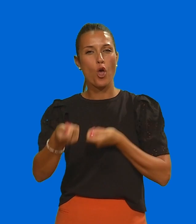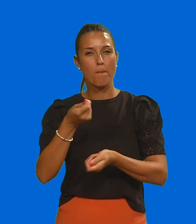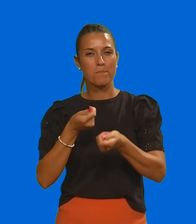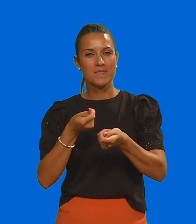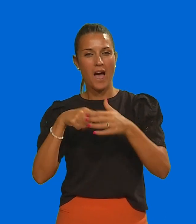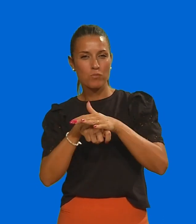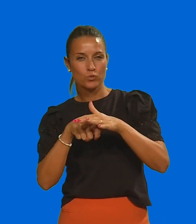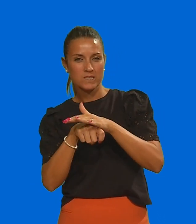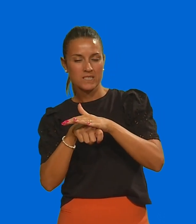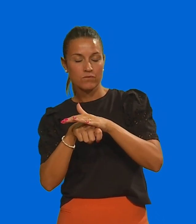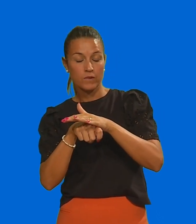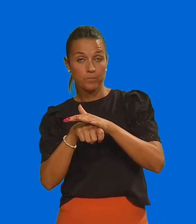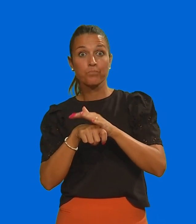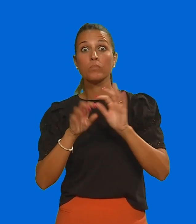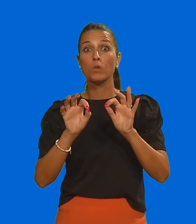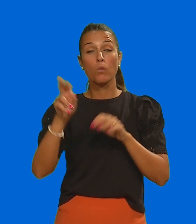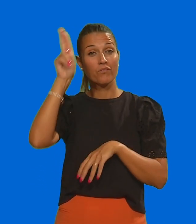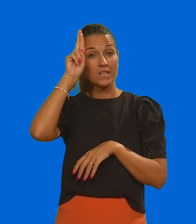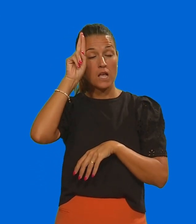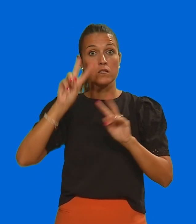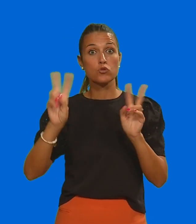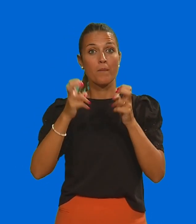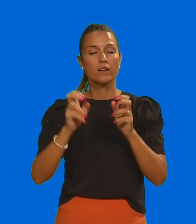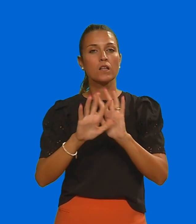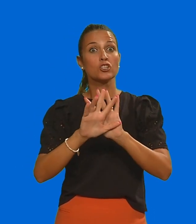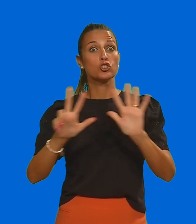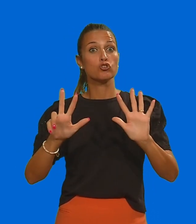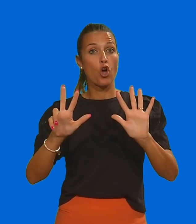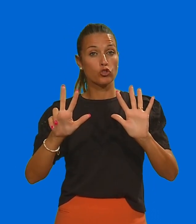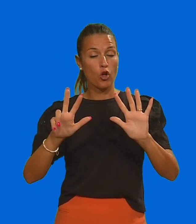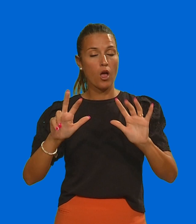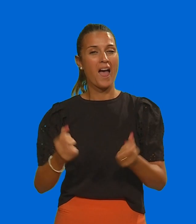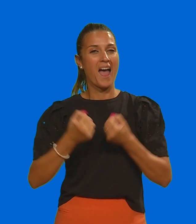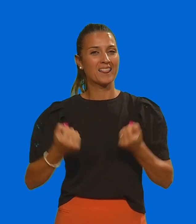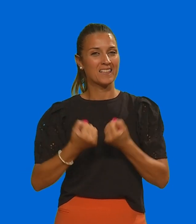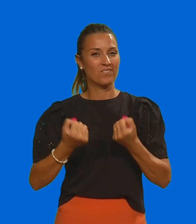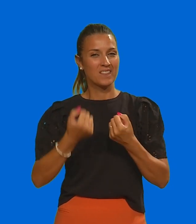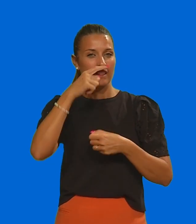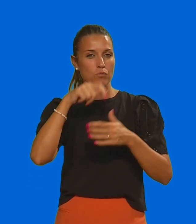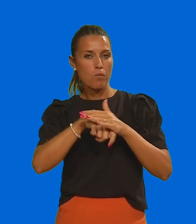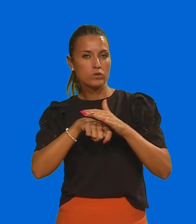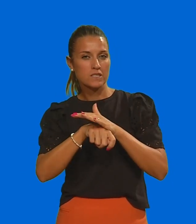abusive. Tra le attività scoperte, meccanici, parrucchieri e carrozzieri, tutte nel Sud